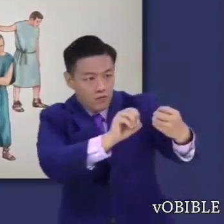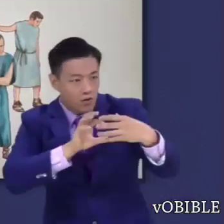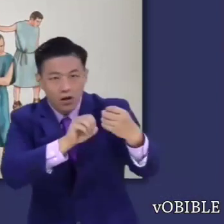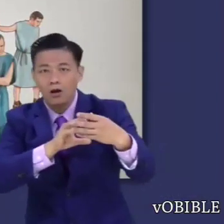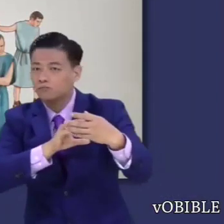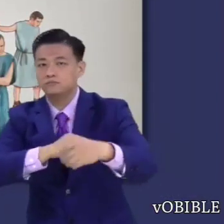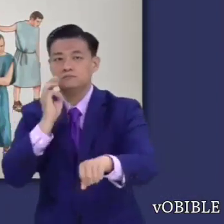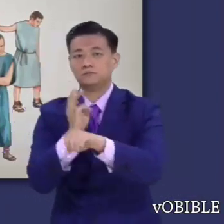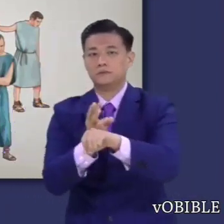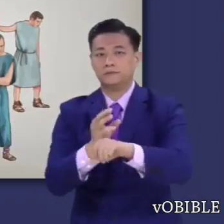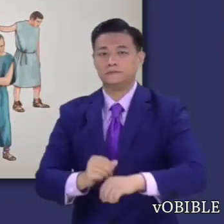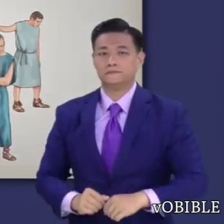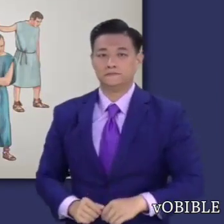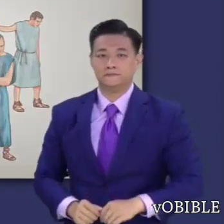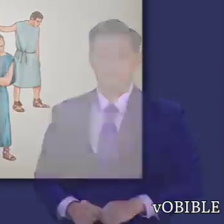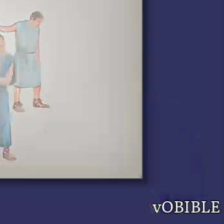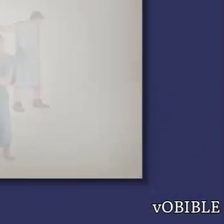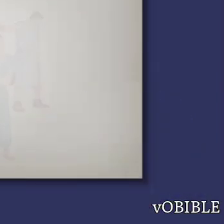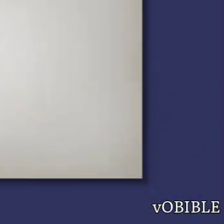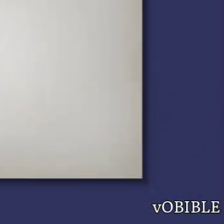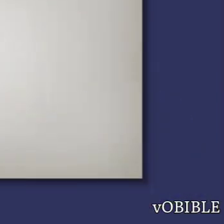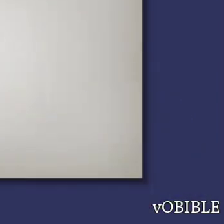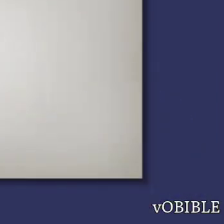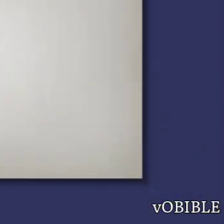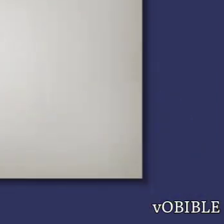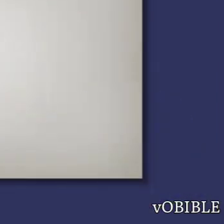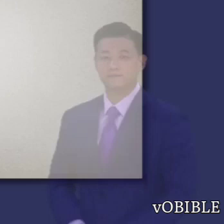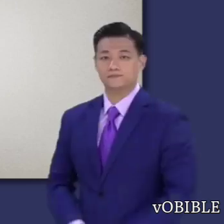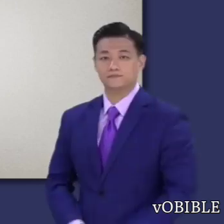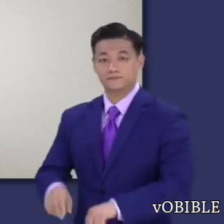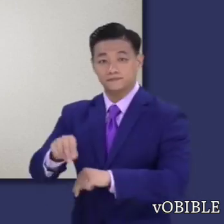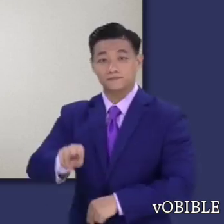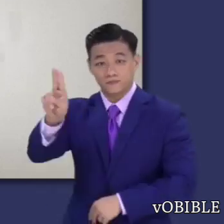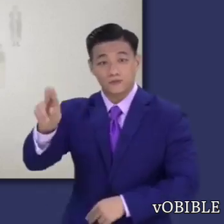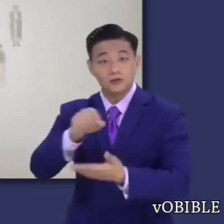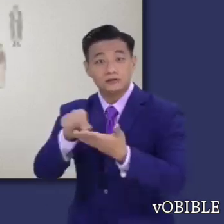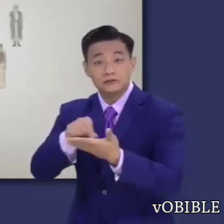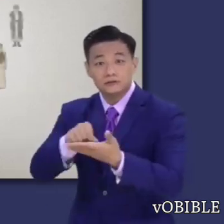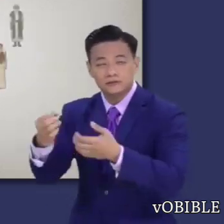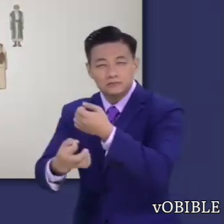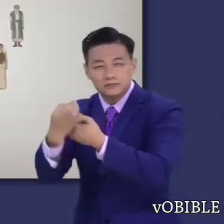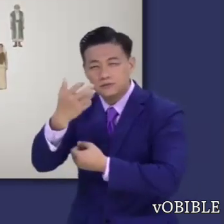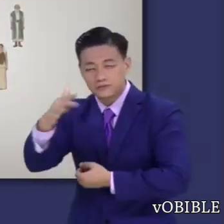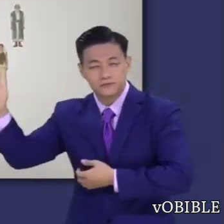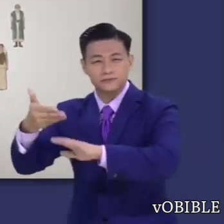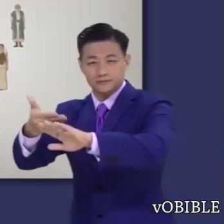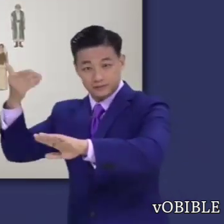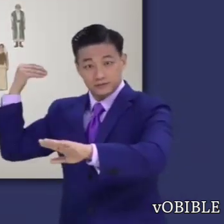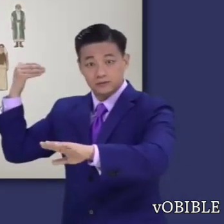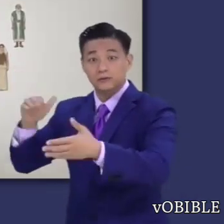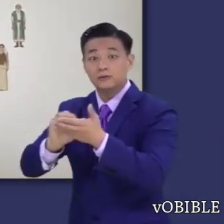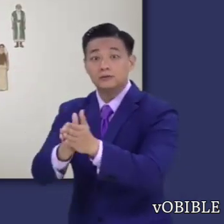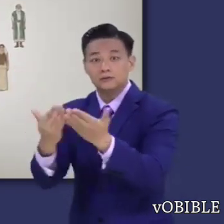儿子还没有以肉身到地上来。你知道吗？30多年以前，圣经已